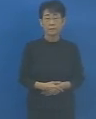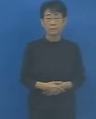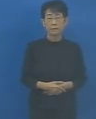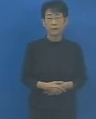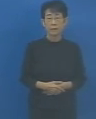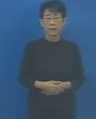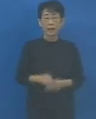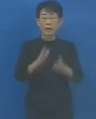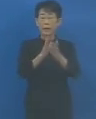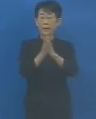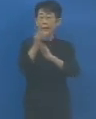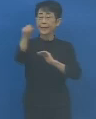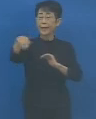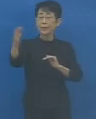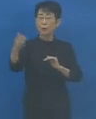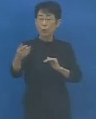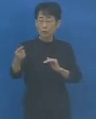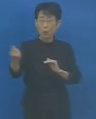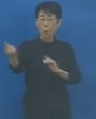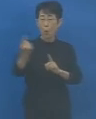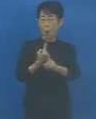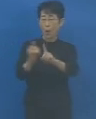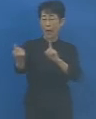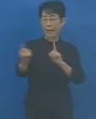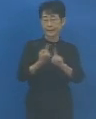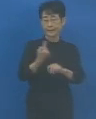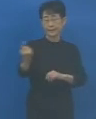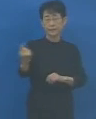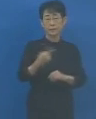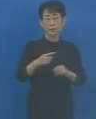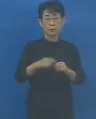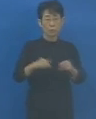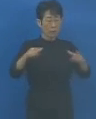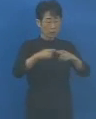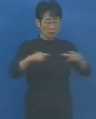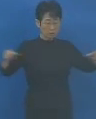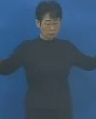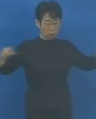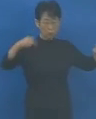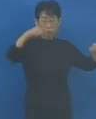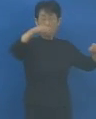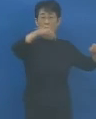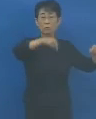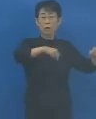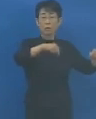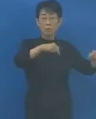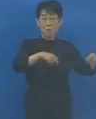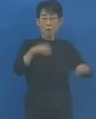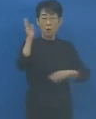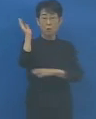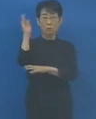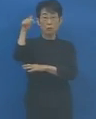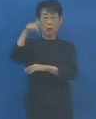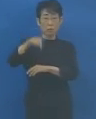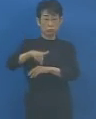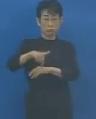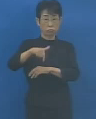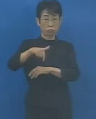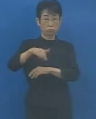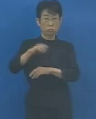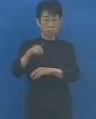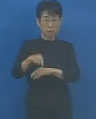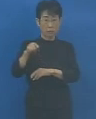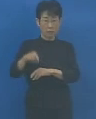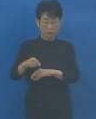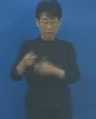往来については先ほど申しましたように、全国の中でも政府を挙げて、メッセージを強く出すべきではないか